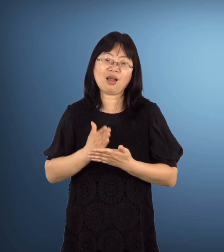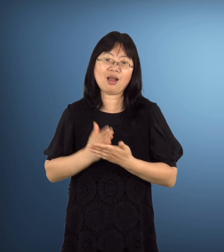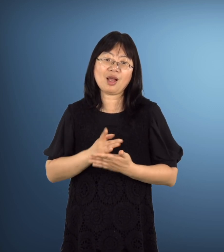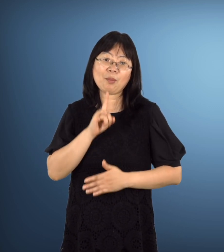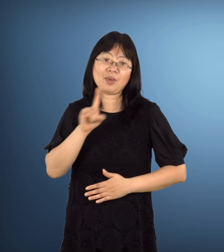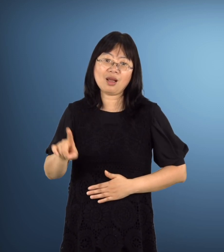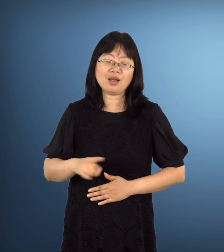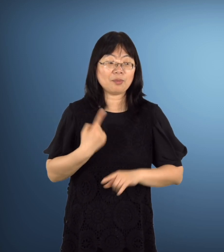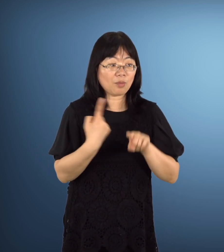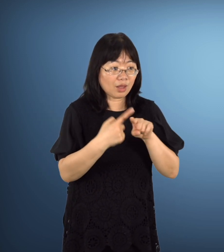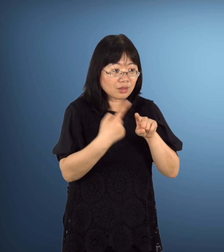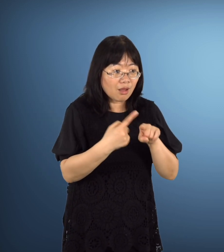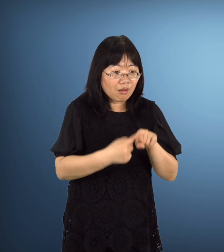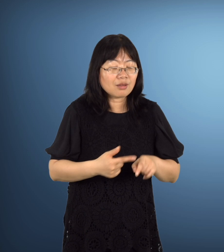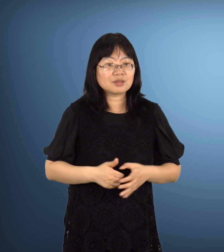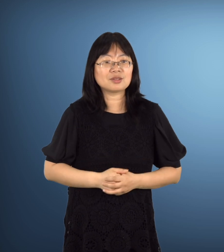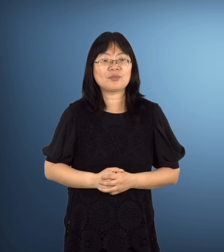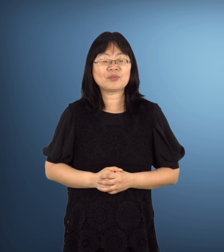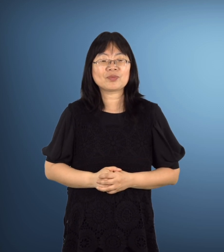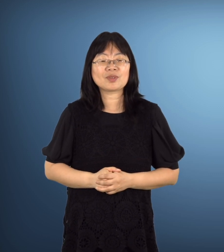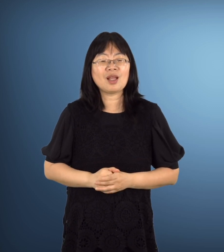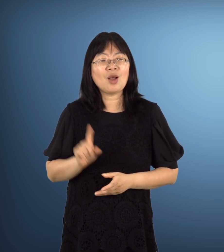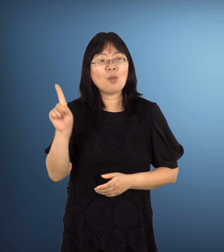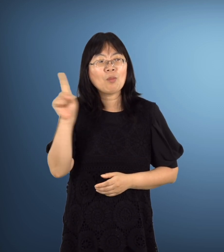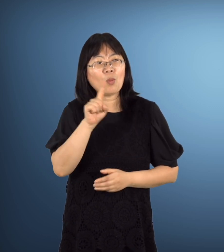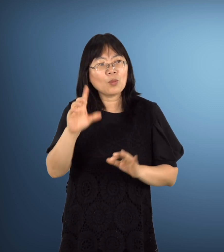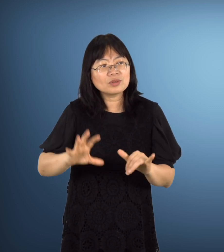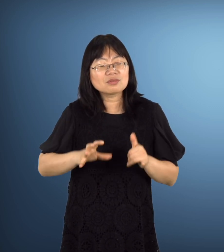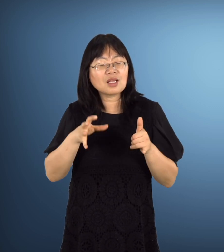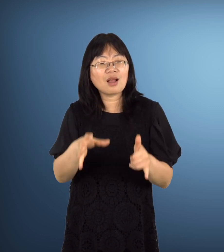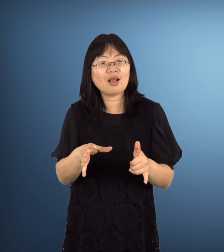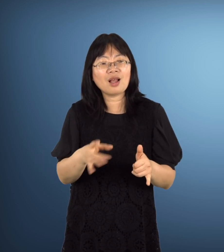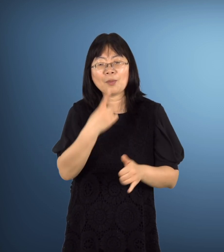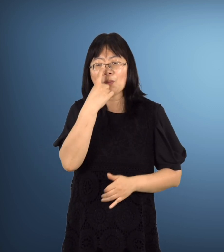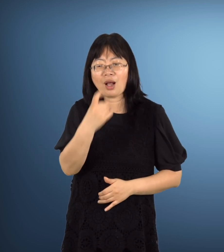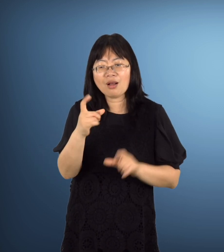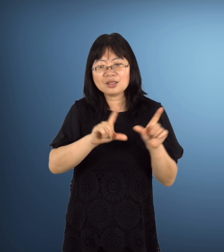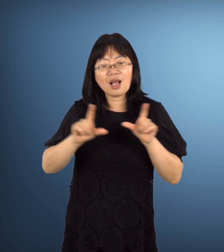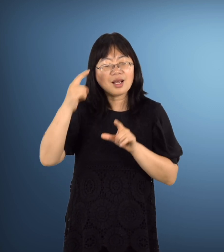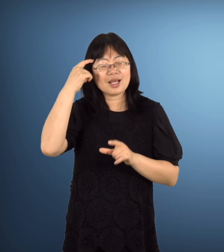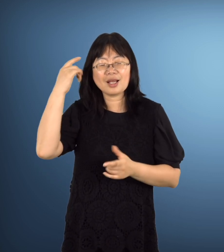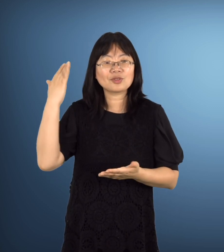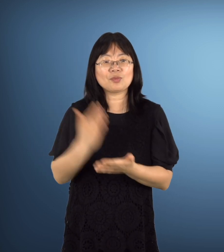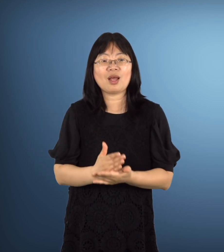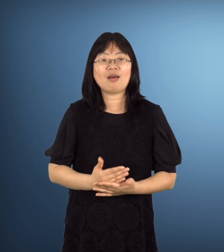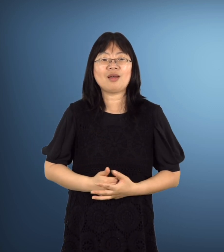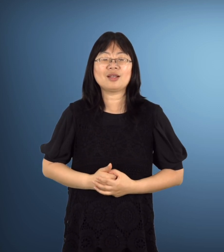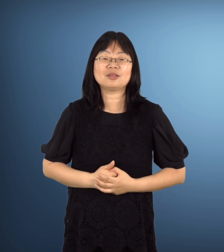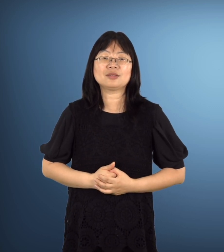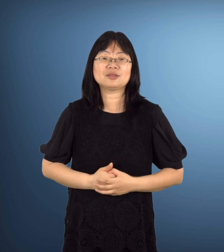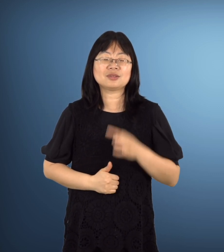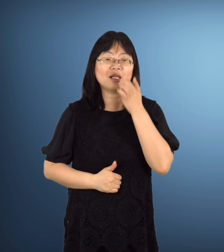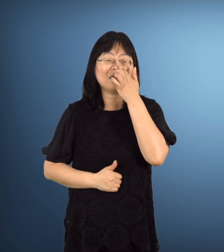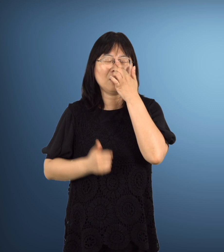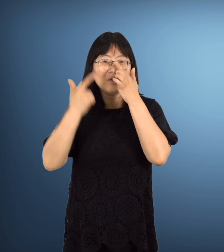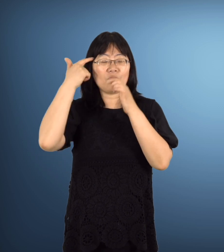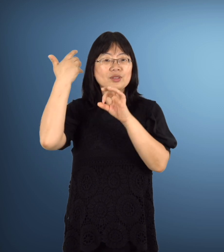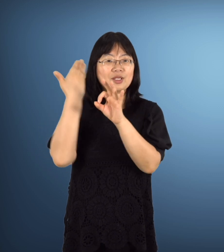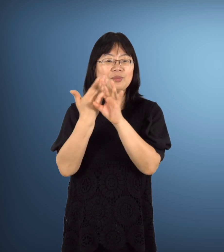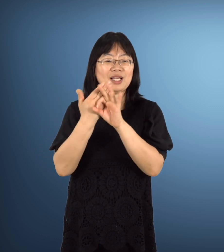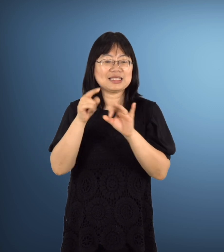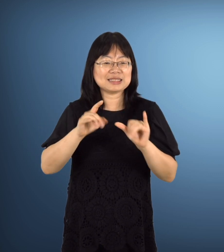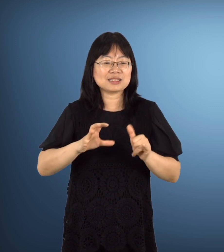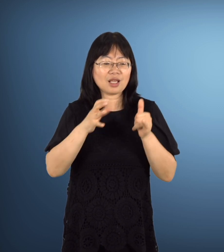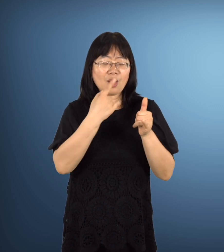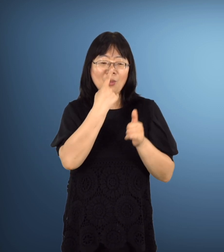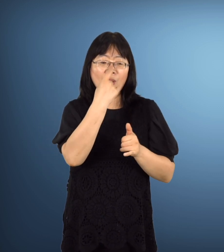마십시오. 마찬가지예요. 뭐 이 땅에 멋있게 살려고 하지 마세요. 왜냐하면